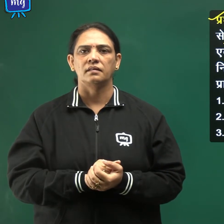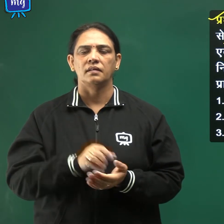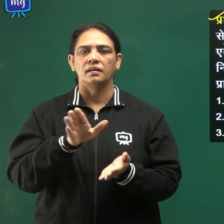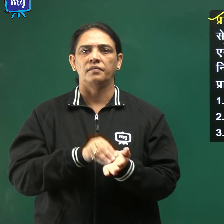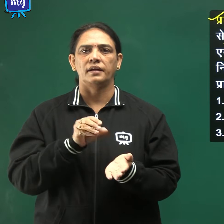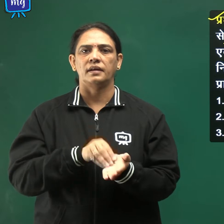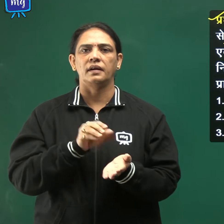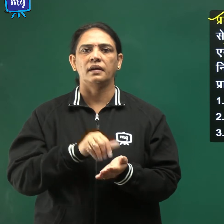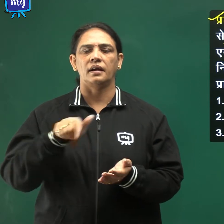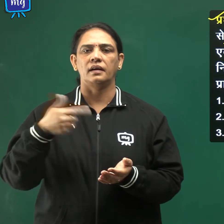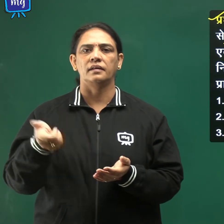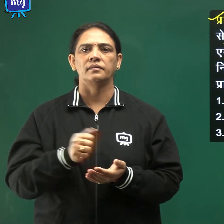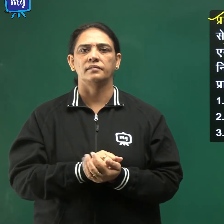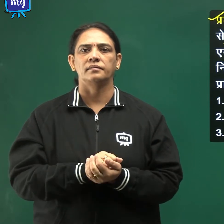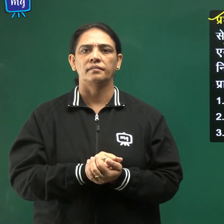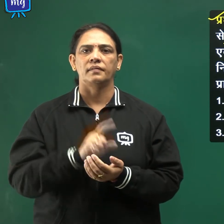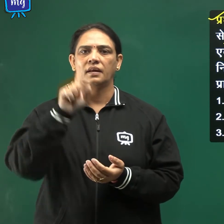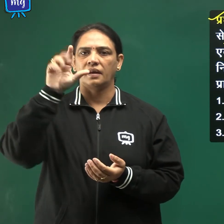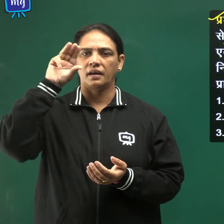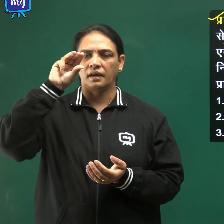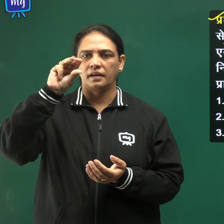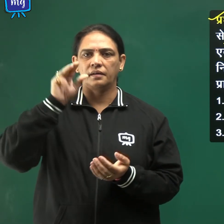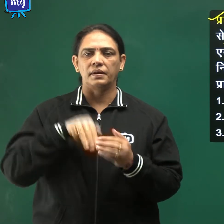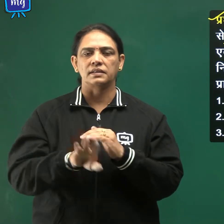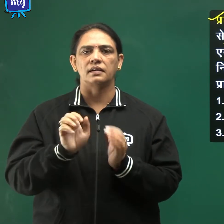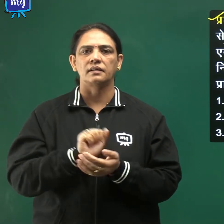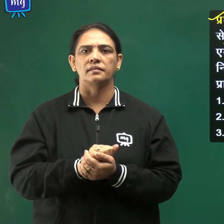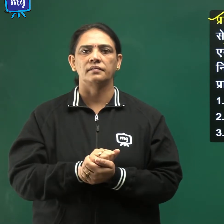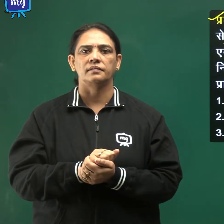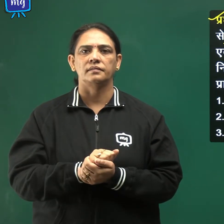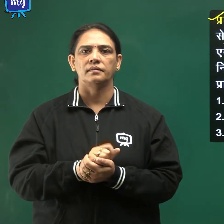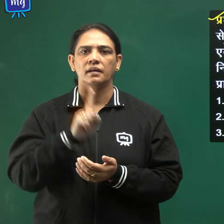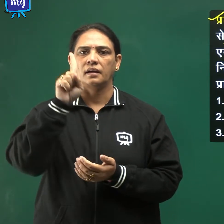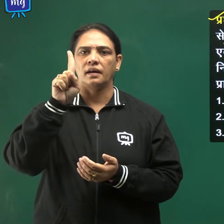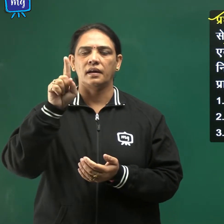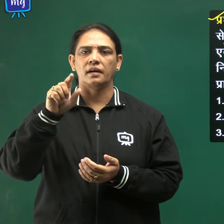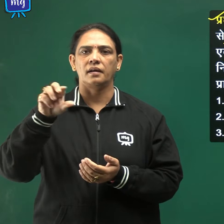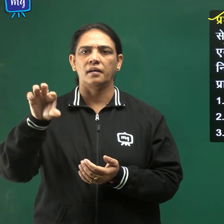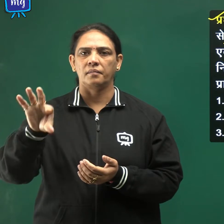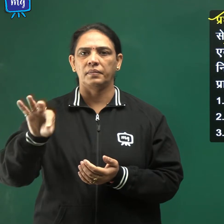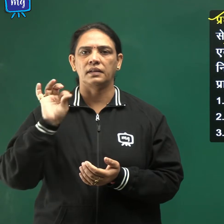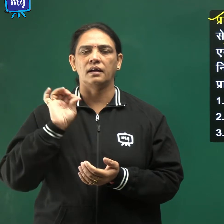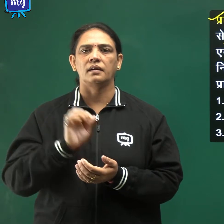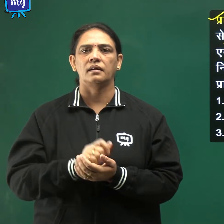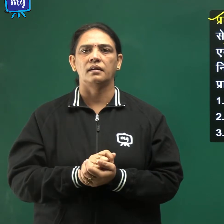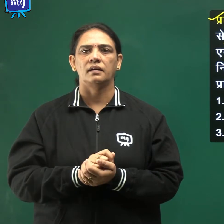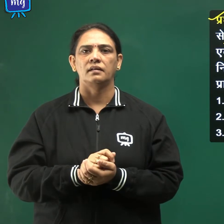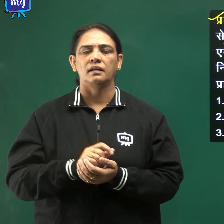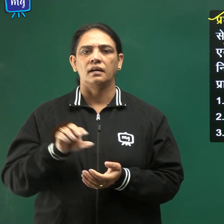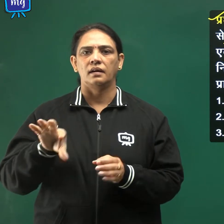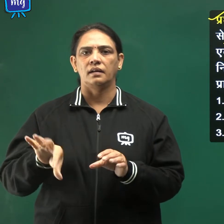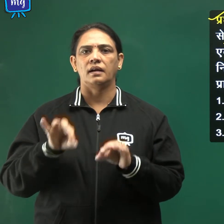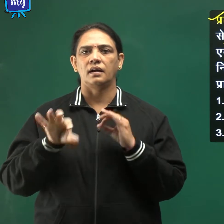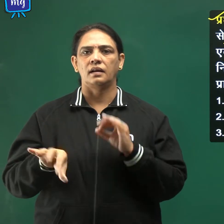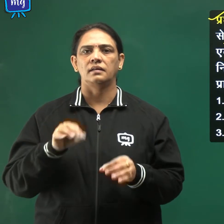कि पेटी गई कि एक गड्डी में से कि एक पत्ता को निकाला